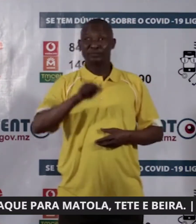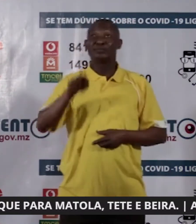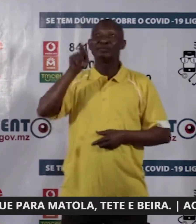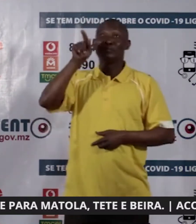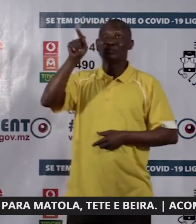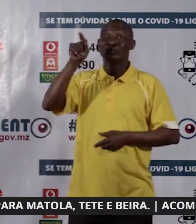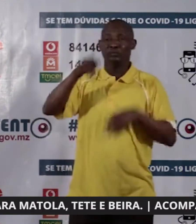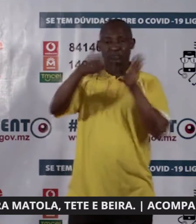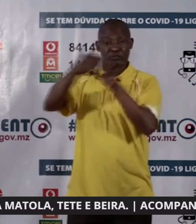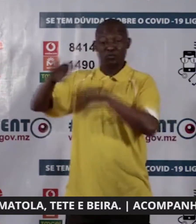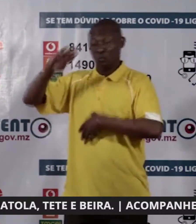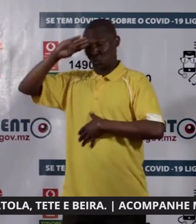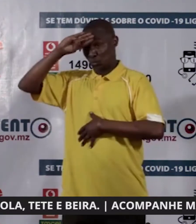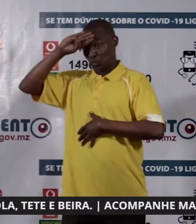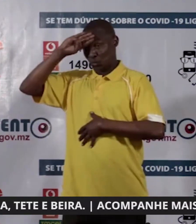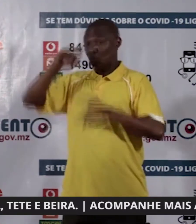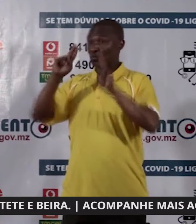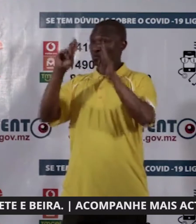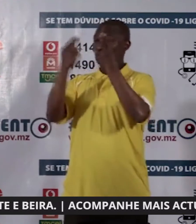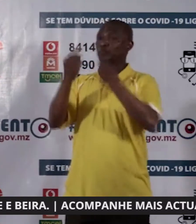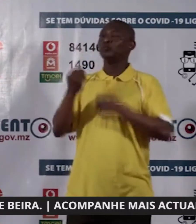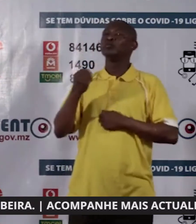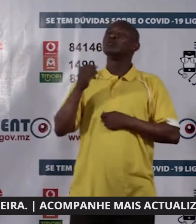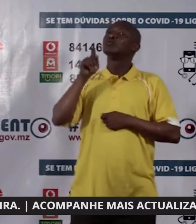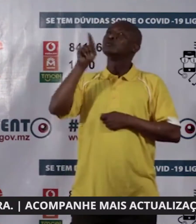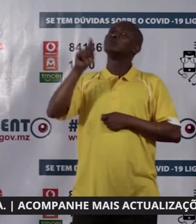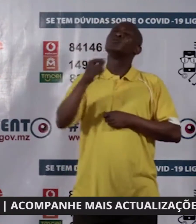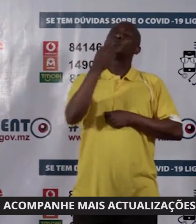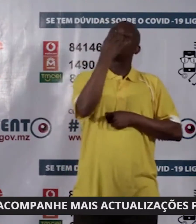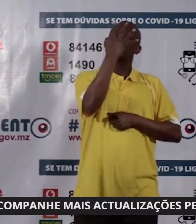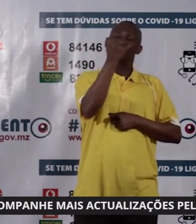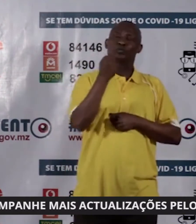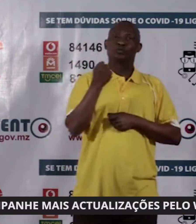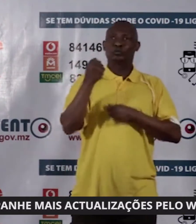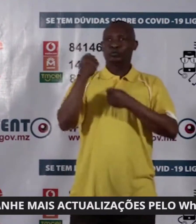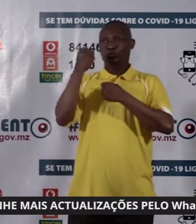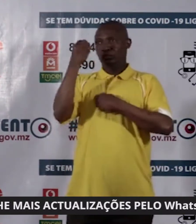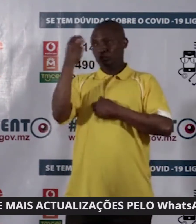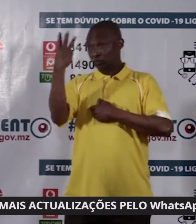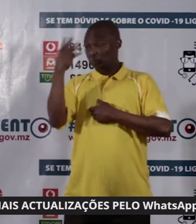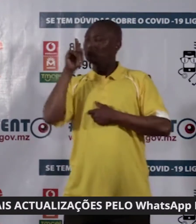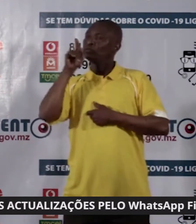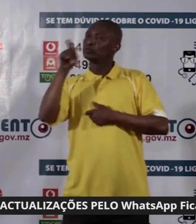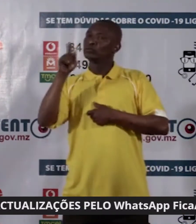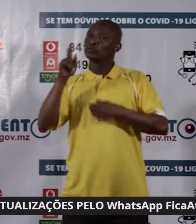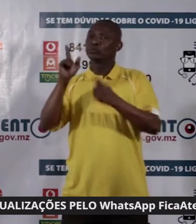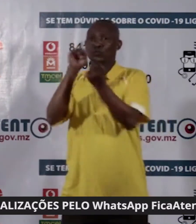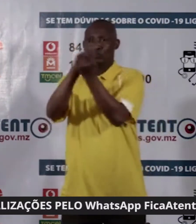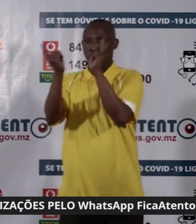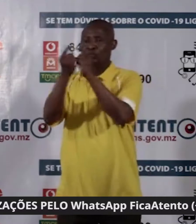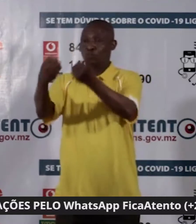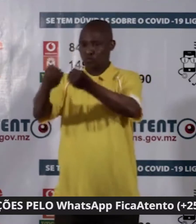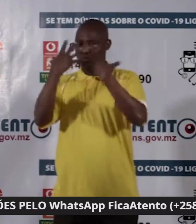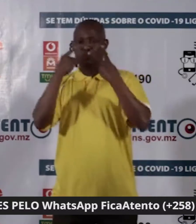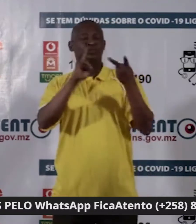hoje reportados, 46 são de transmissão local e 13 importados. Assim, o